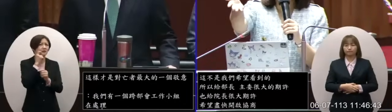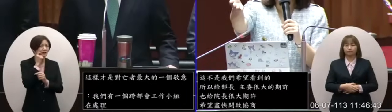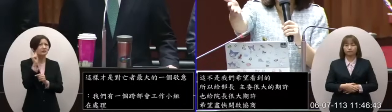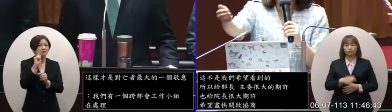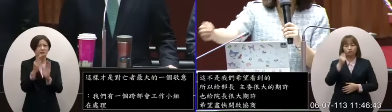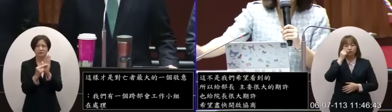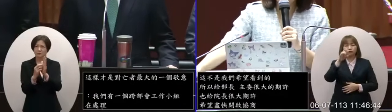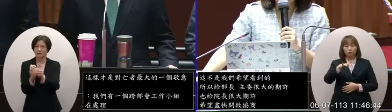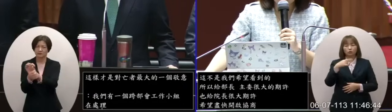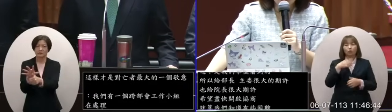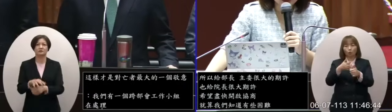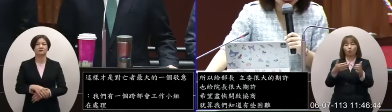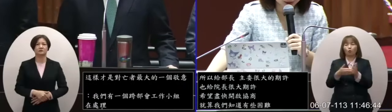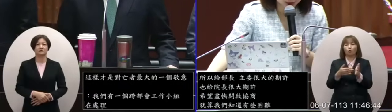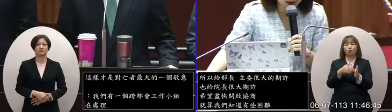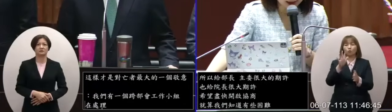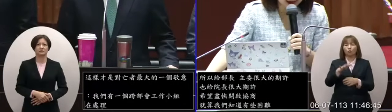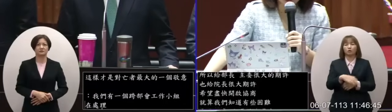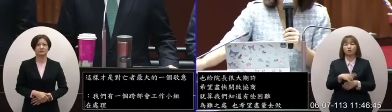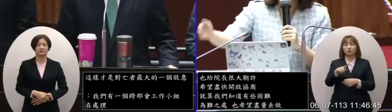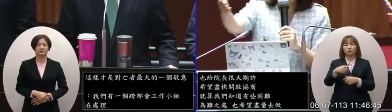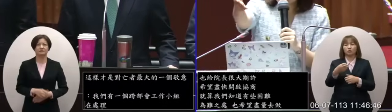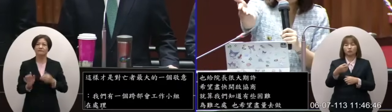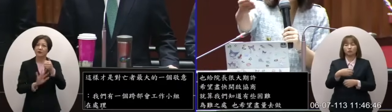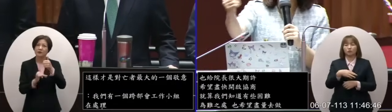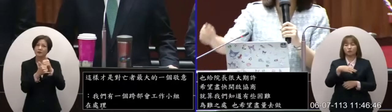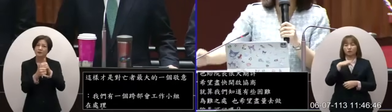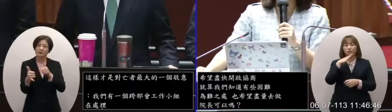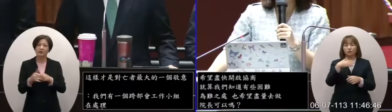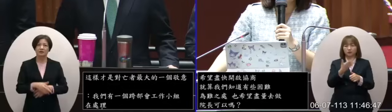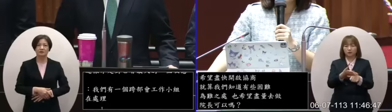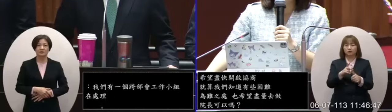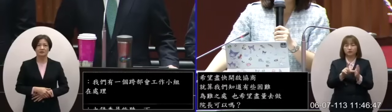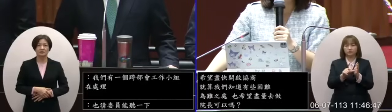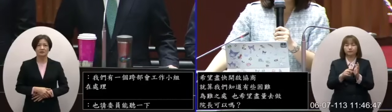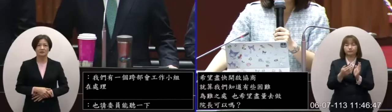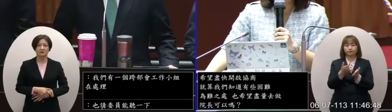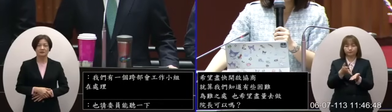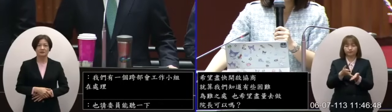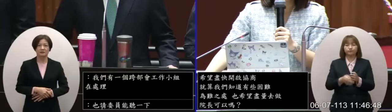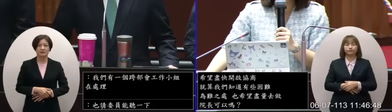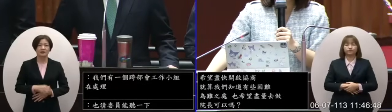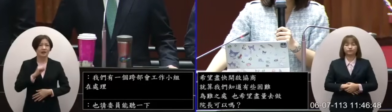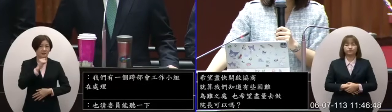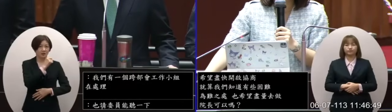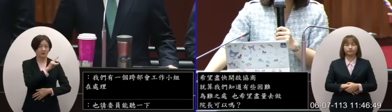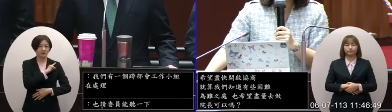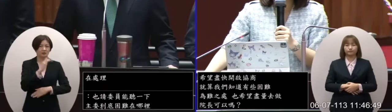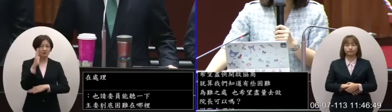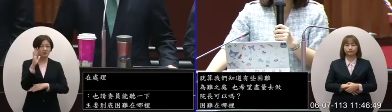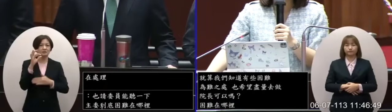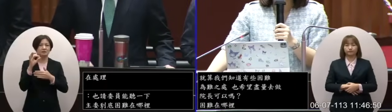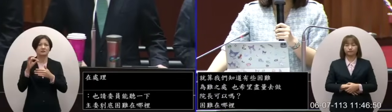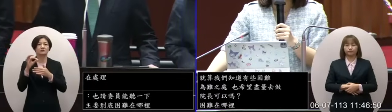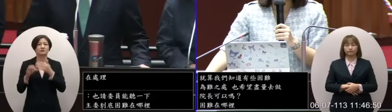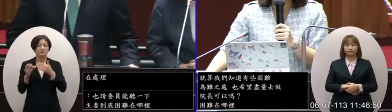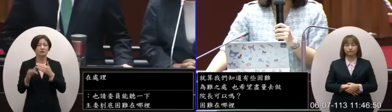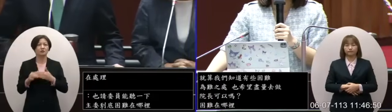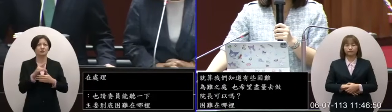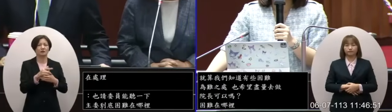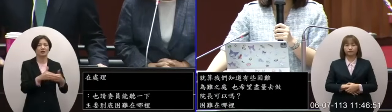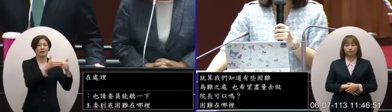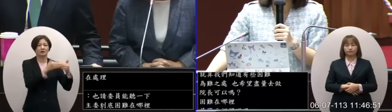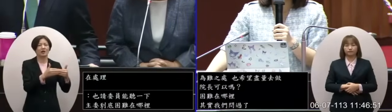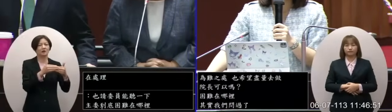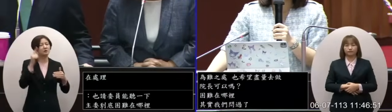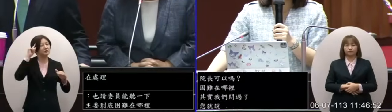难在哪里，其实我们问过了嘛，您就说这个，我给你一点时间说一下。 因为卡在对于我国的制度对方不予承认，那